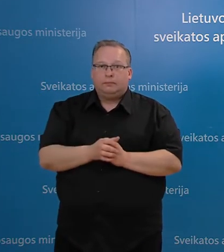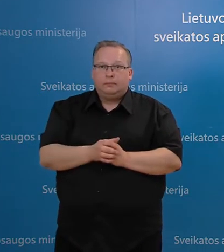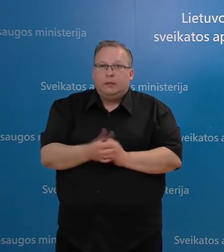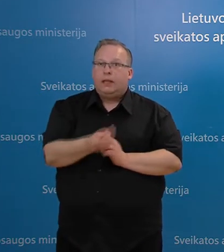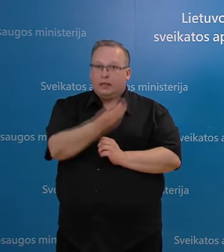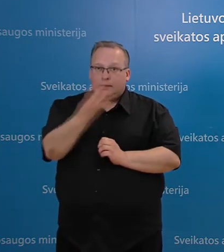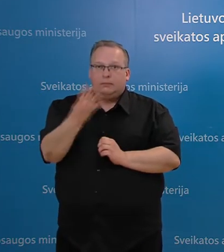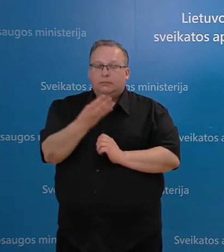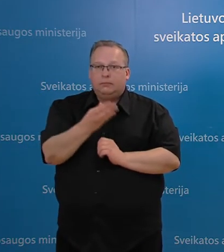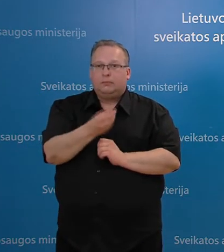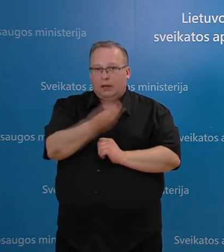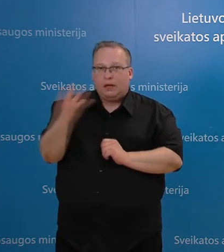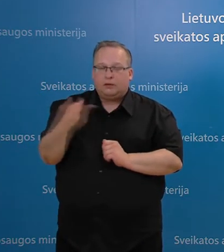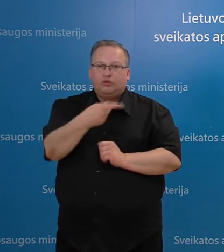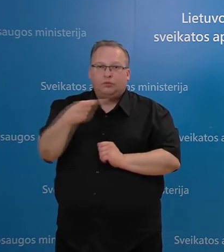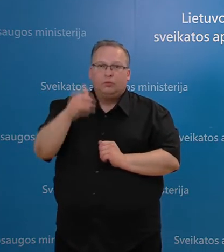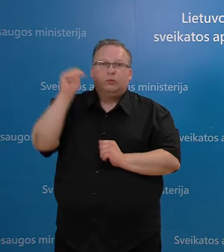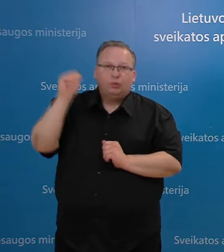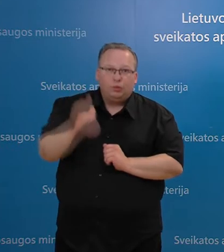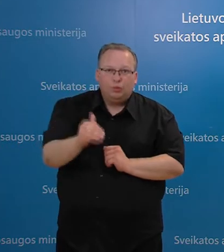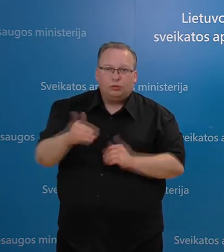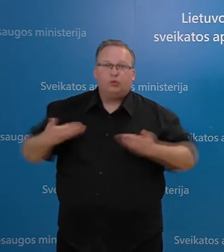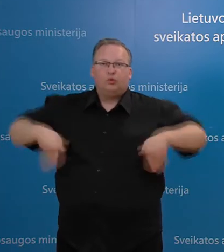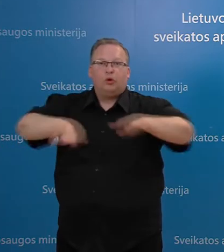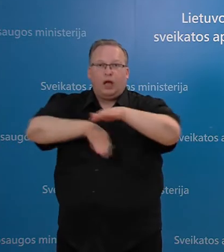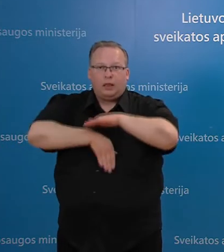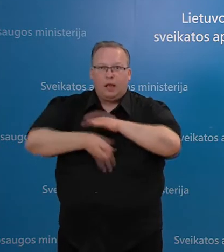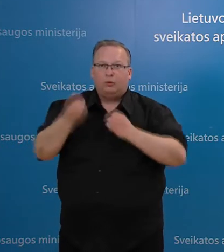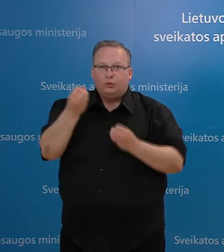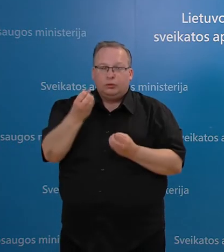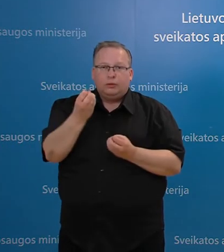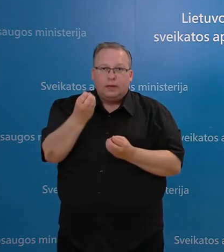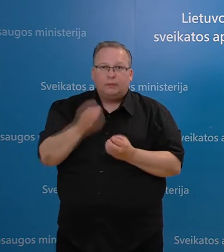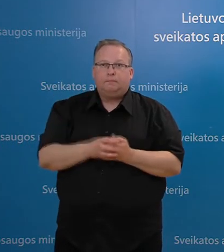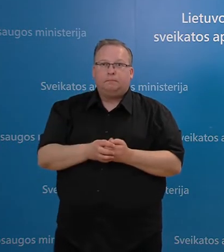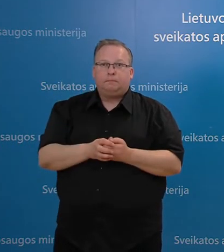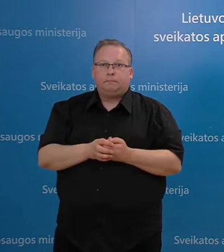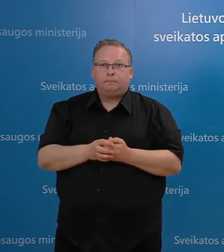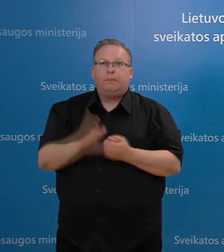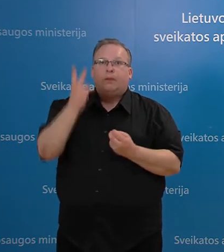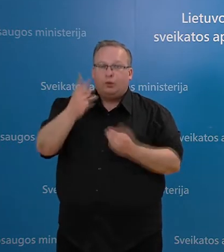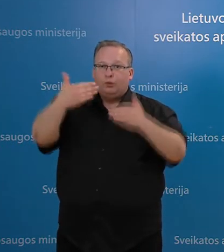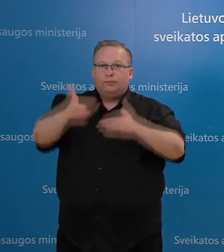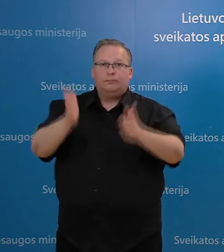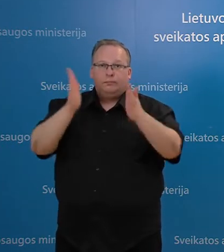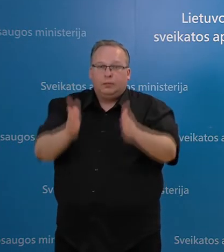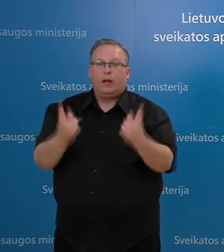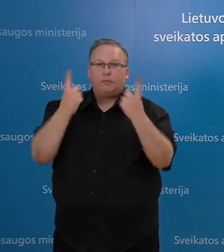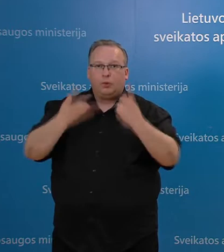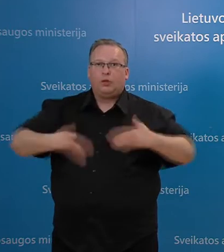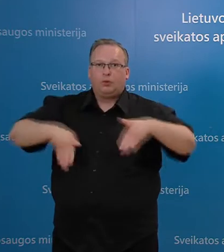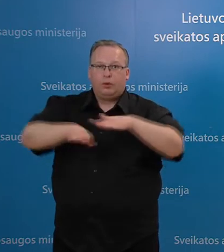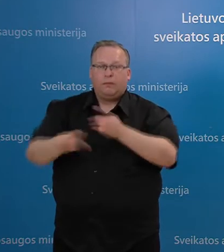40 tūkstančių apsauginių chalatų, nes dar du konteineriai apsauginių chalatų